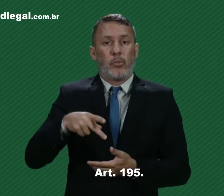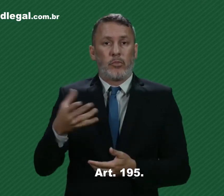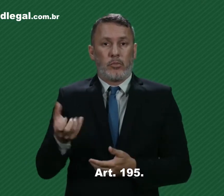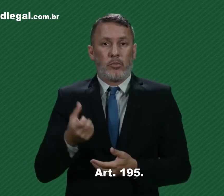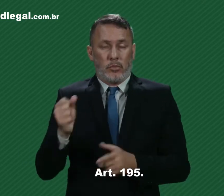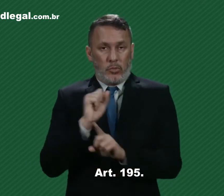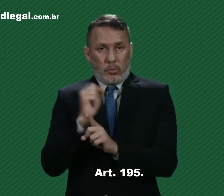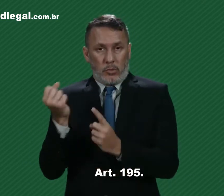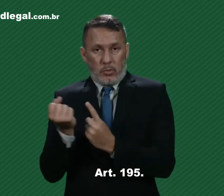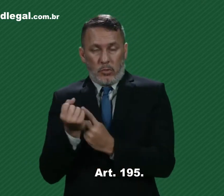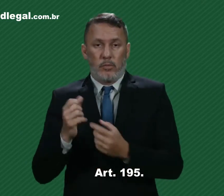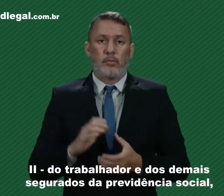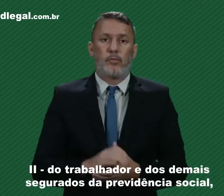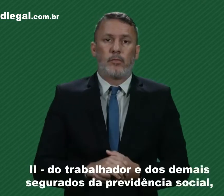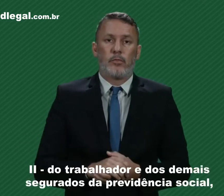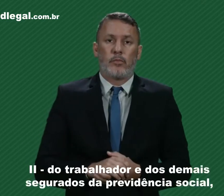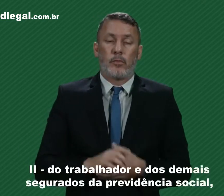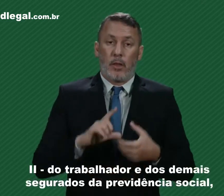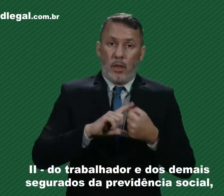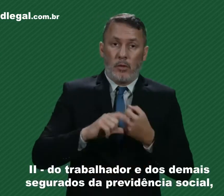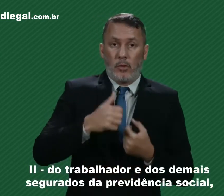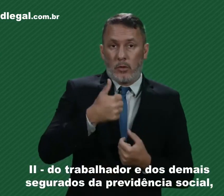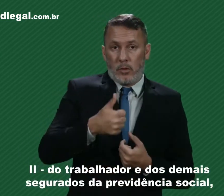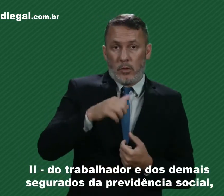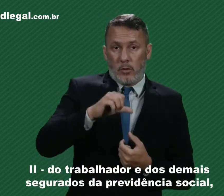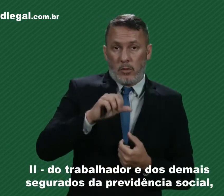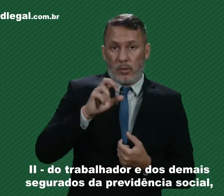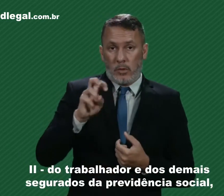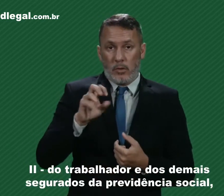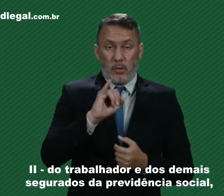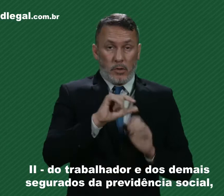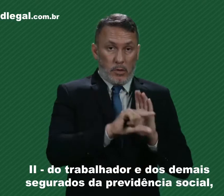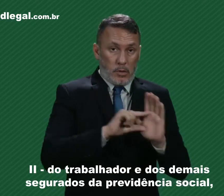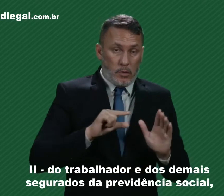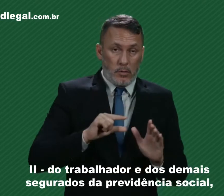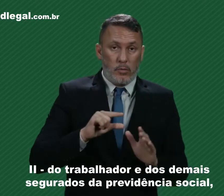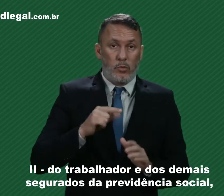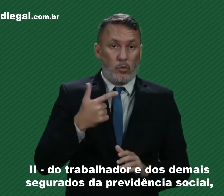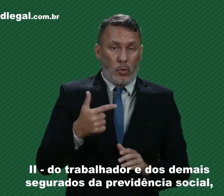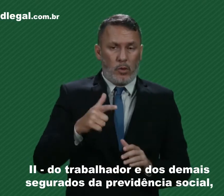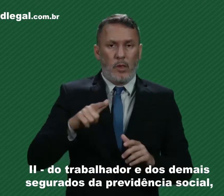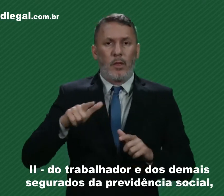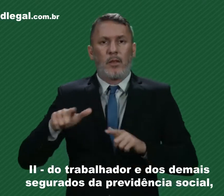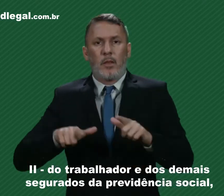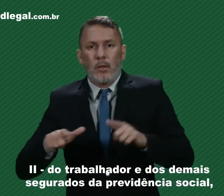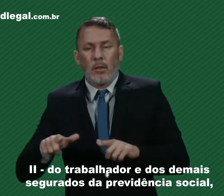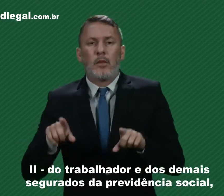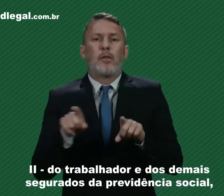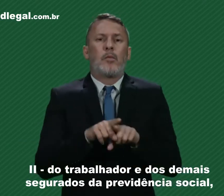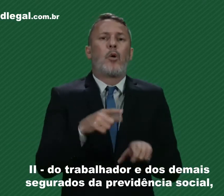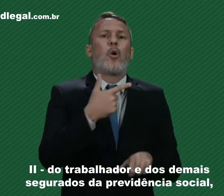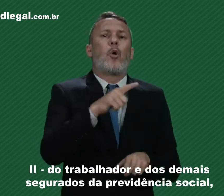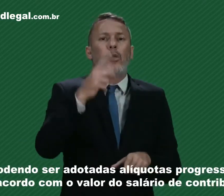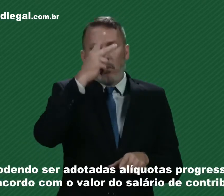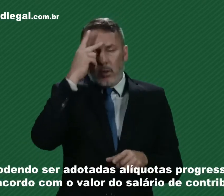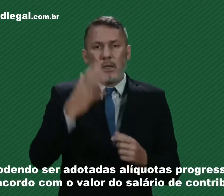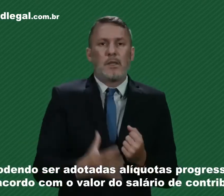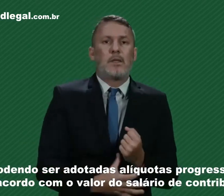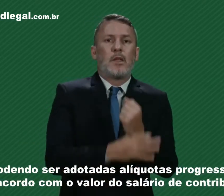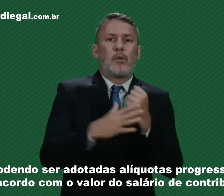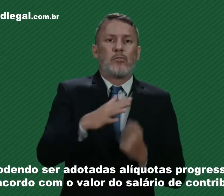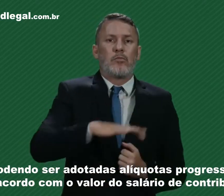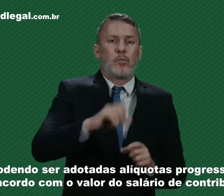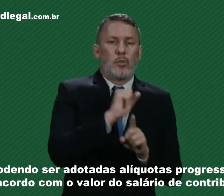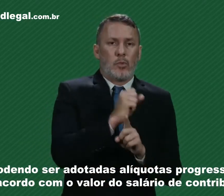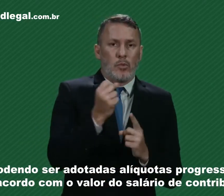Artigo 195. Inciso 2. Do trabalhador e dos demais segurados da Previdência Social, podendo